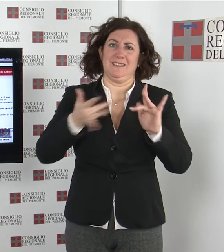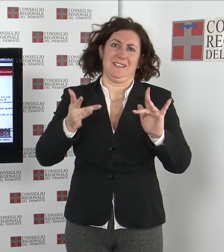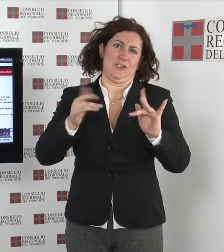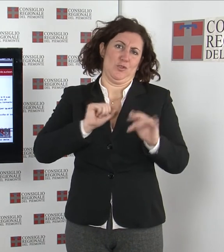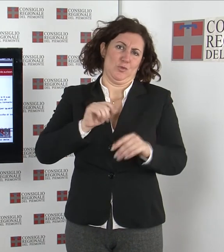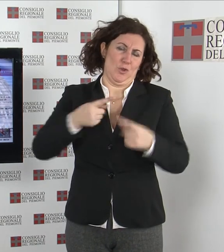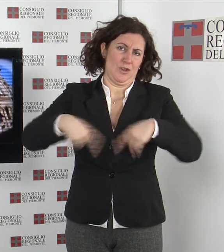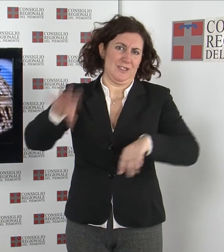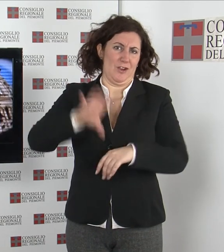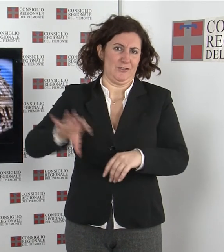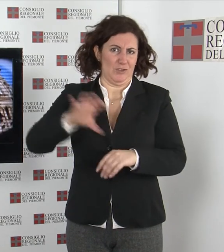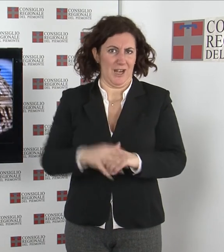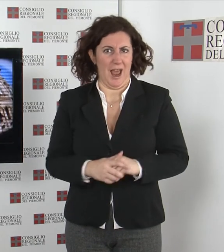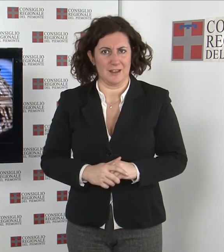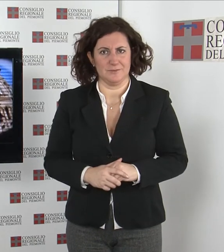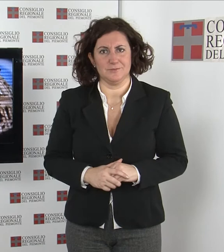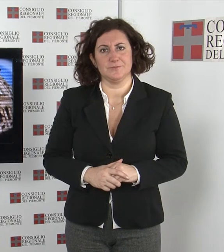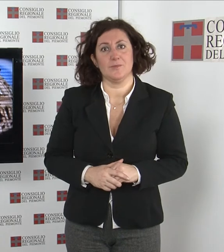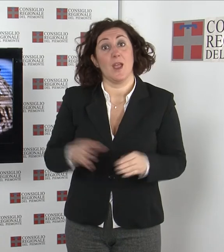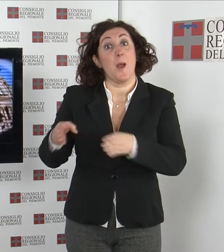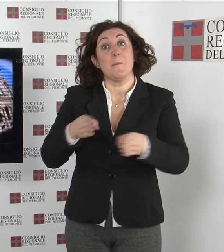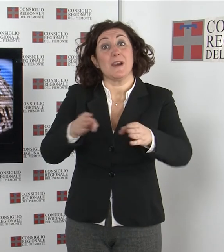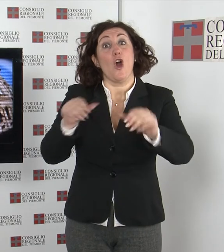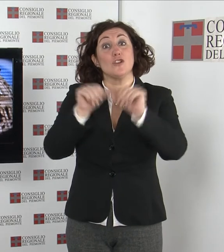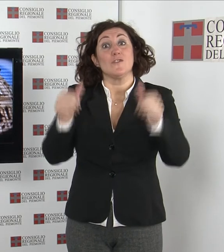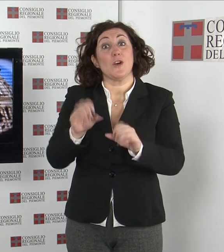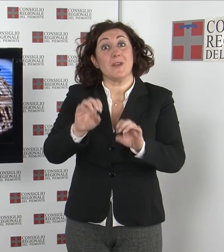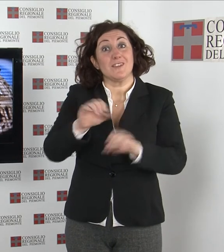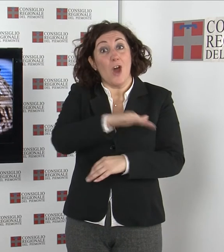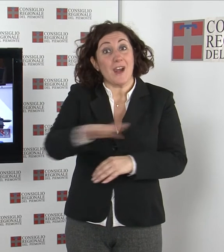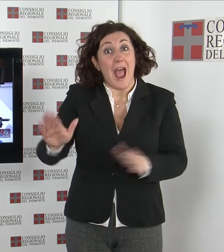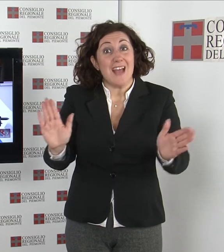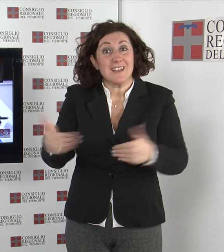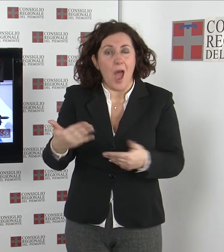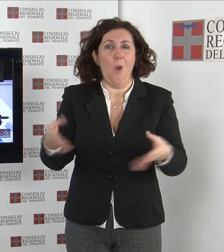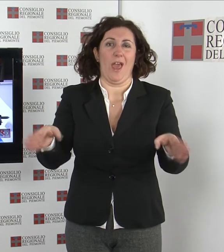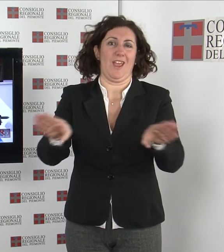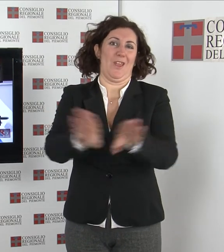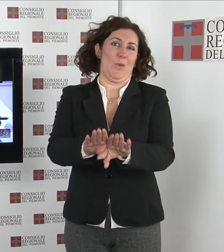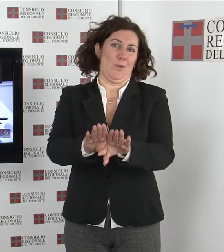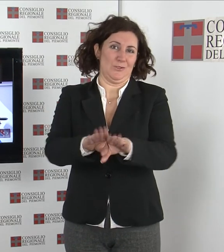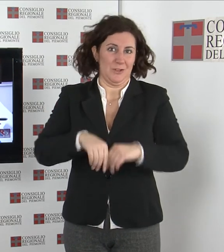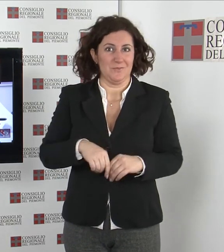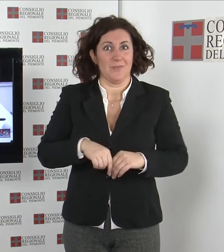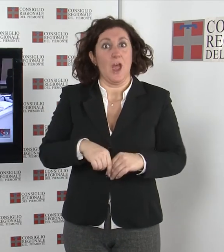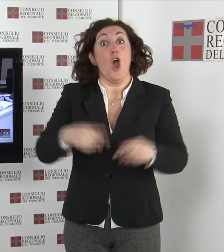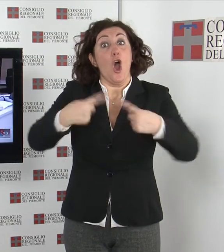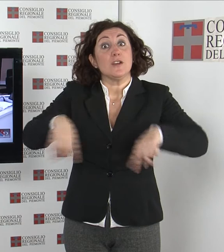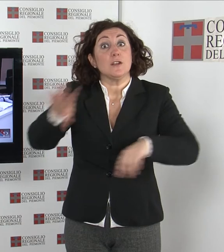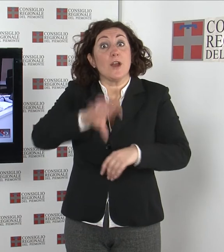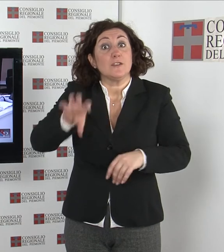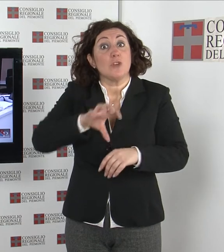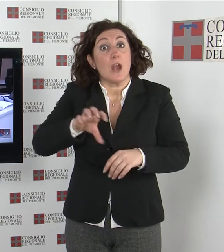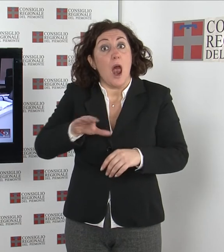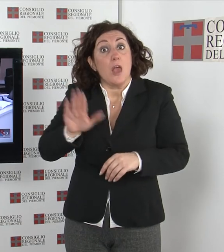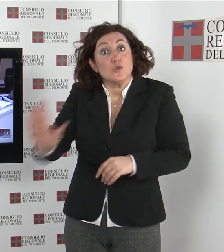del consiglio regionale concluso il percorso formativo per ragazzi in aula creare un consiglio regionale dei ragazzi con questa